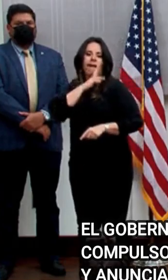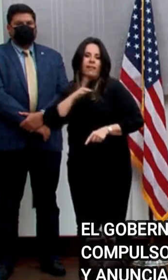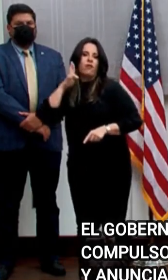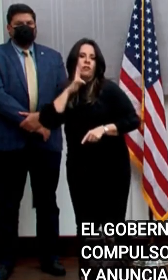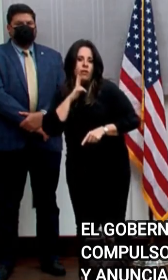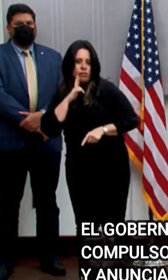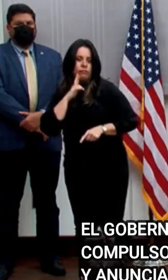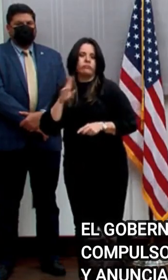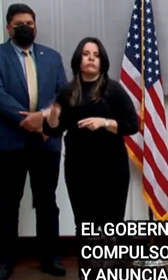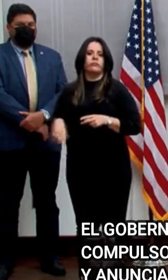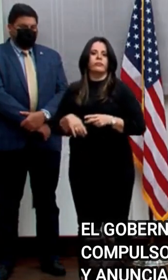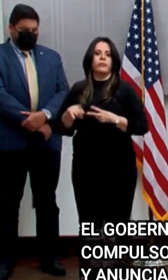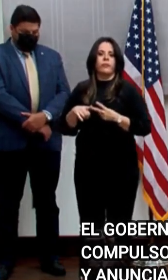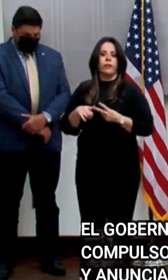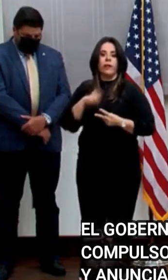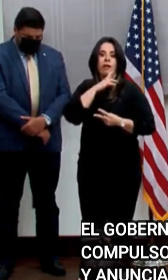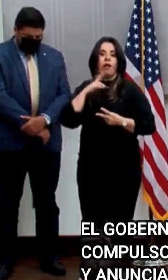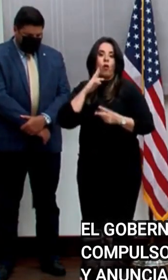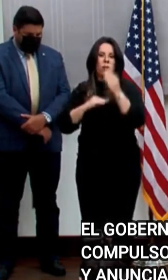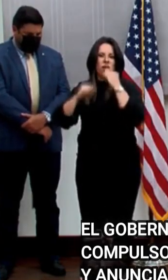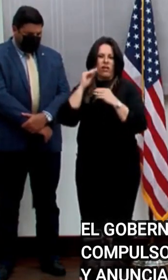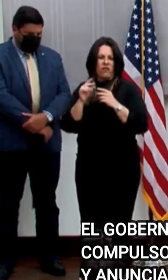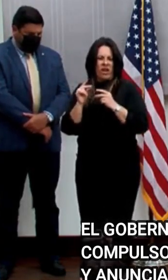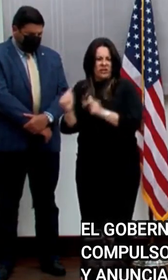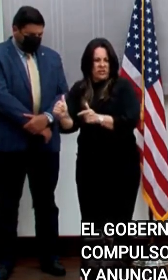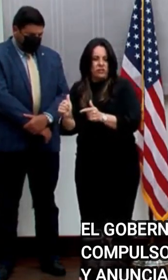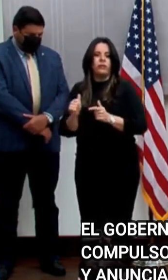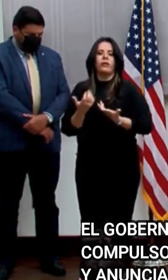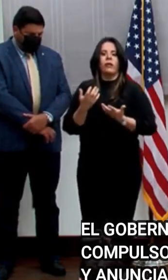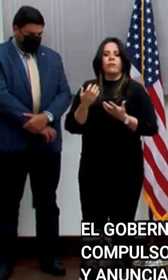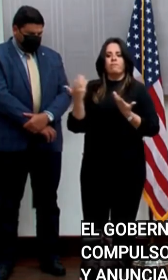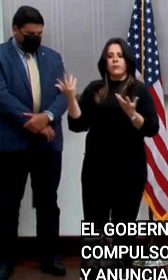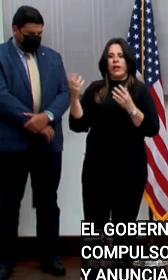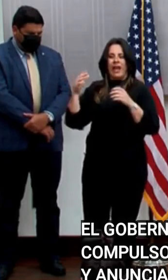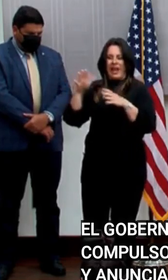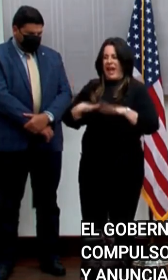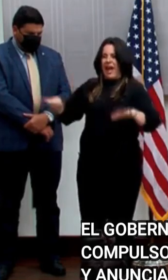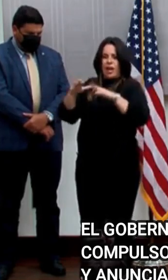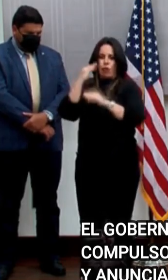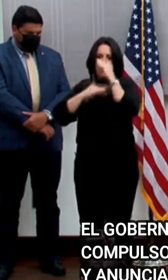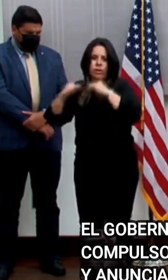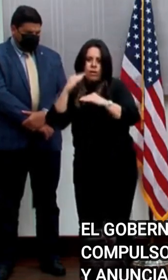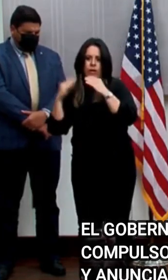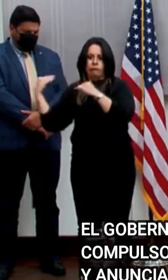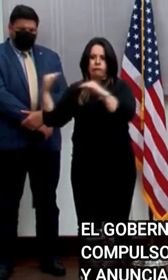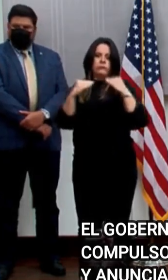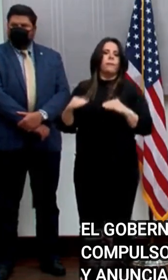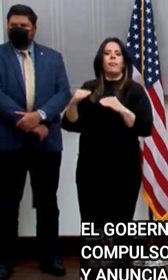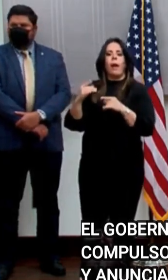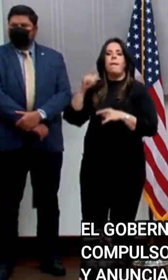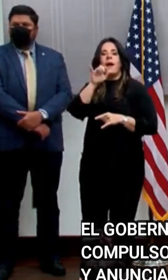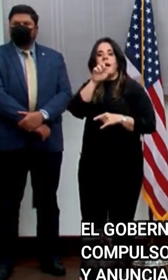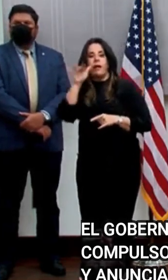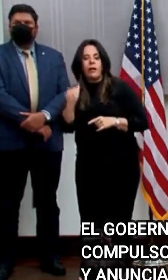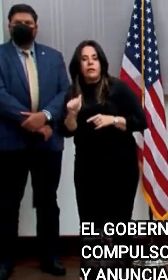actividades al aire libre pierluisi dijo que sus secretos no pretenden discriminar a las personas que no se vacunen oa los comerciantes